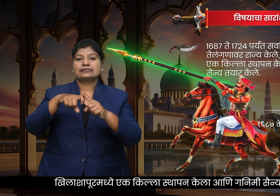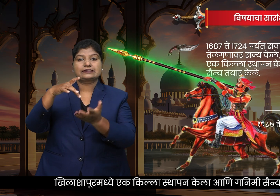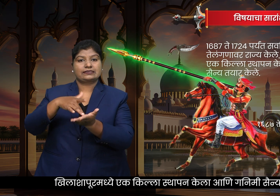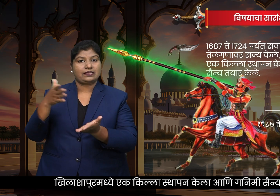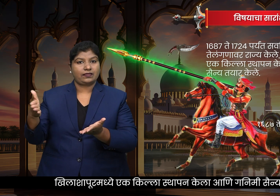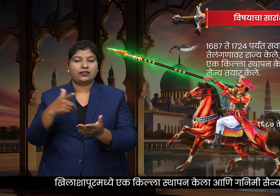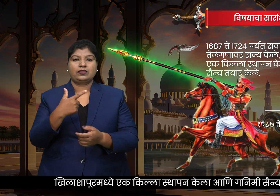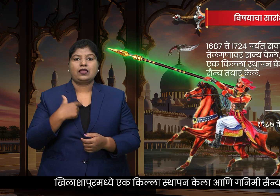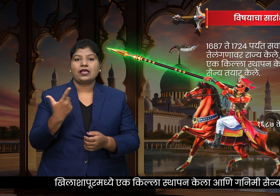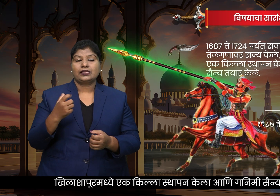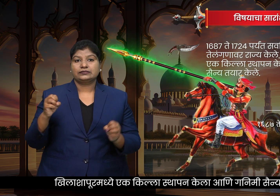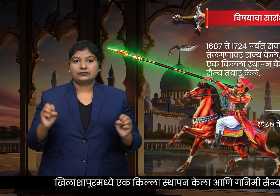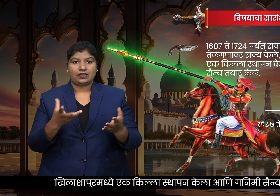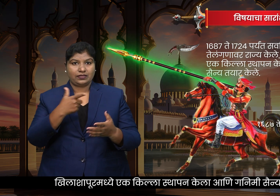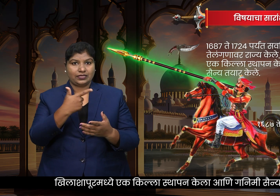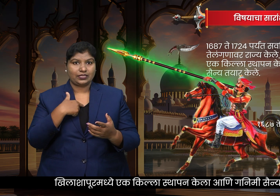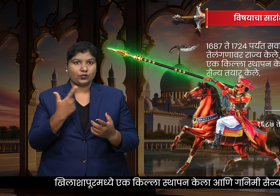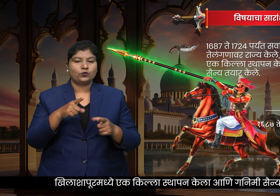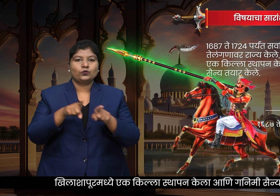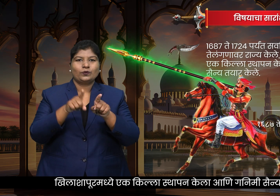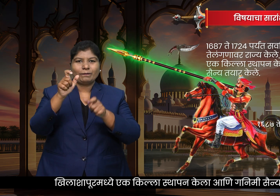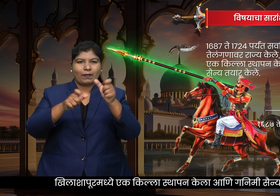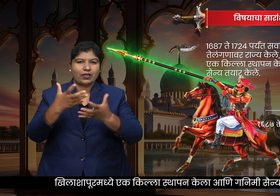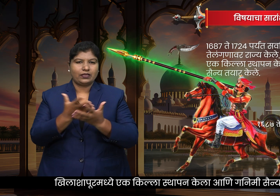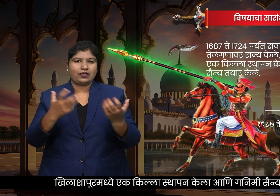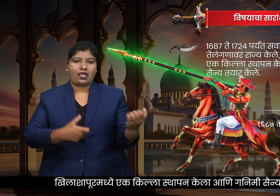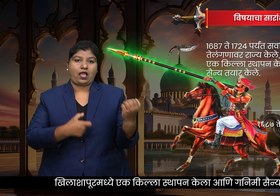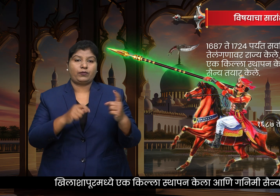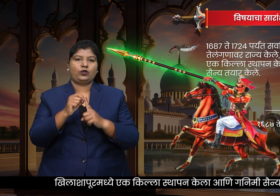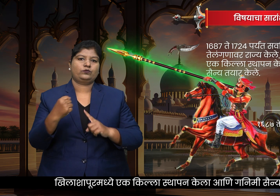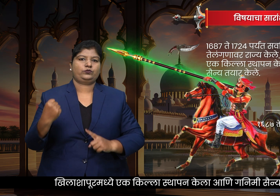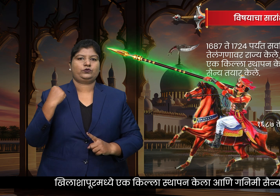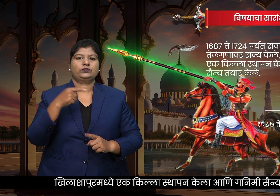आणि गनिमी सैन्य तयार केले.